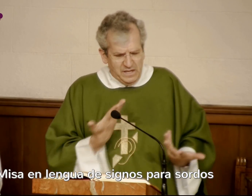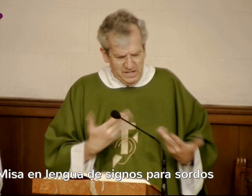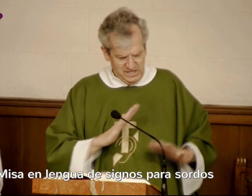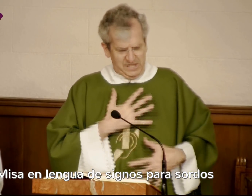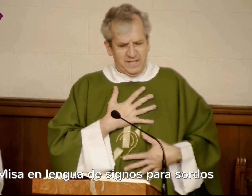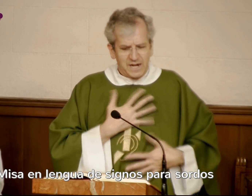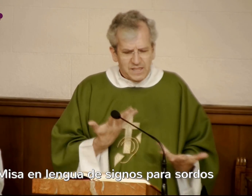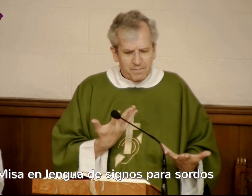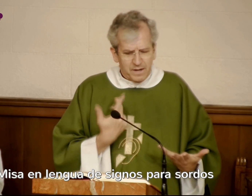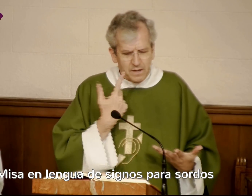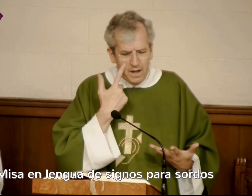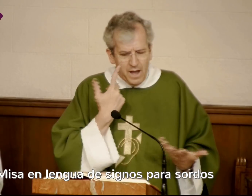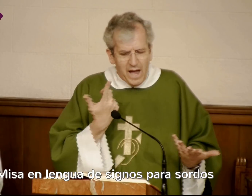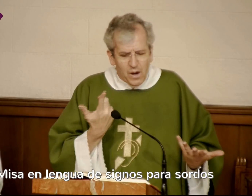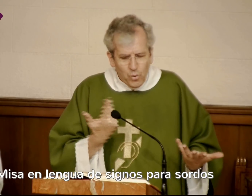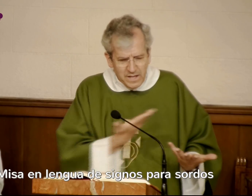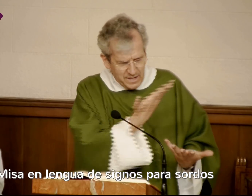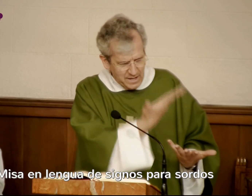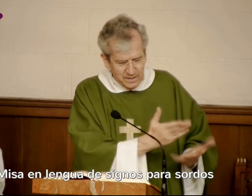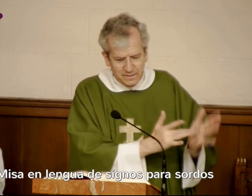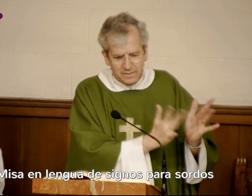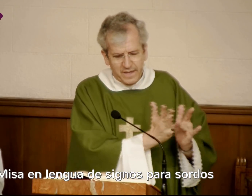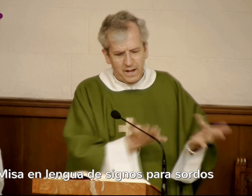Y se escandalizaban a cuenta de él.